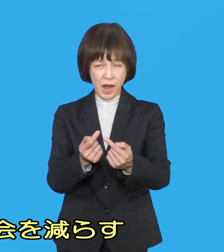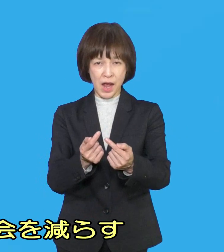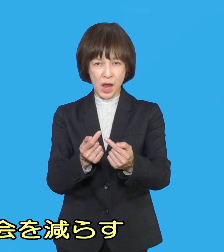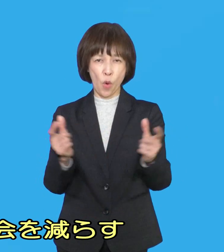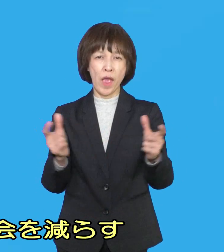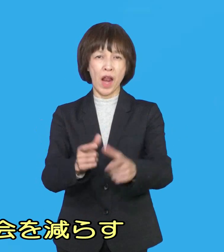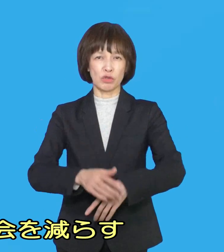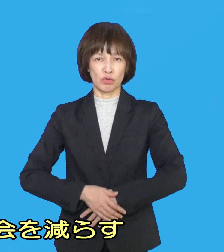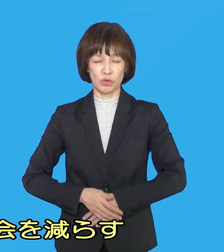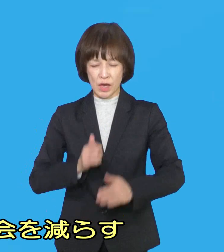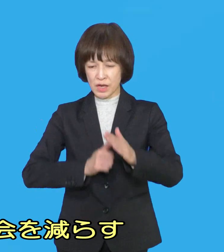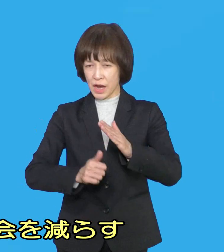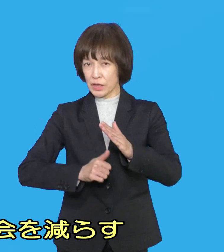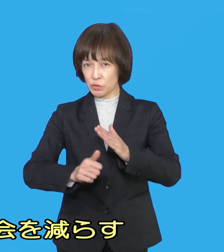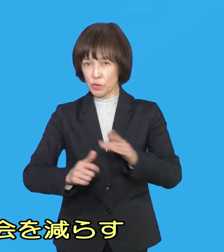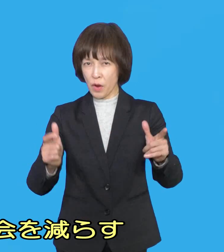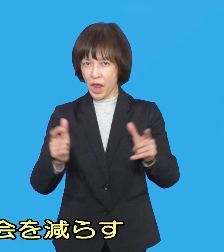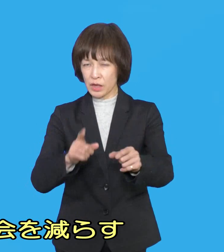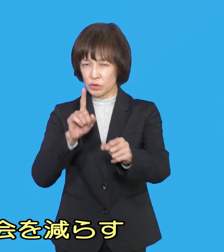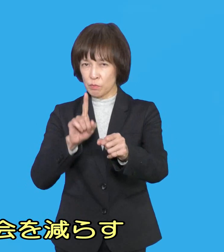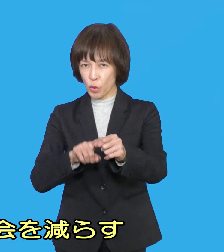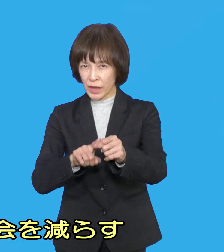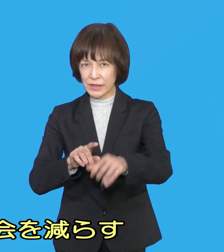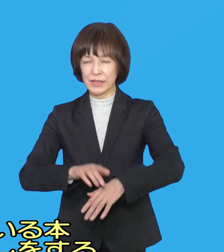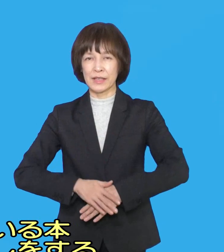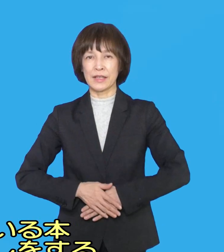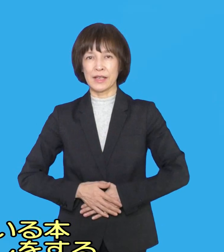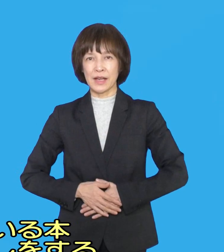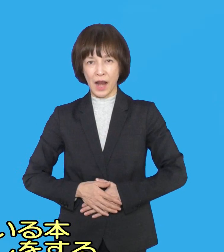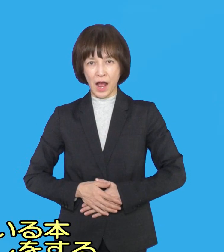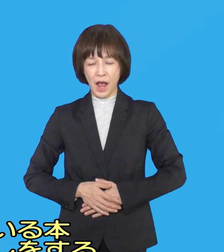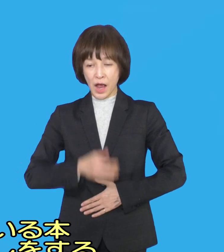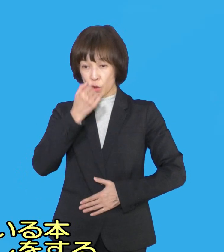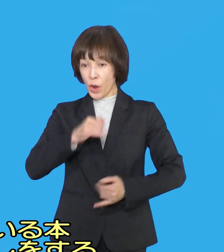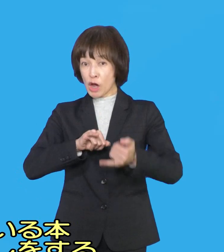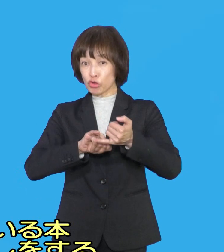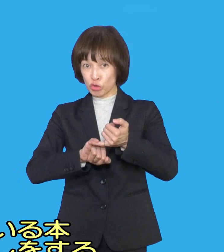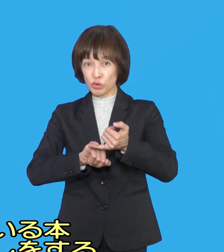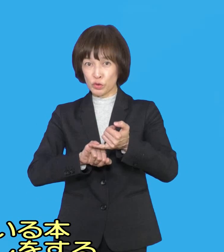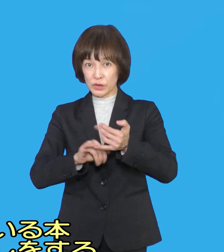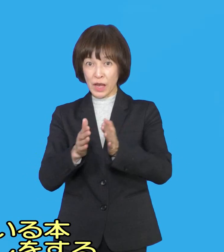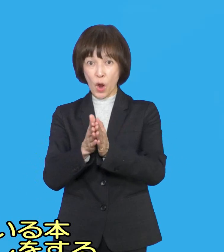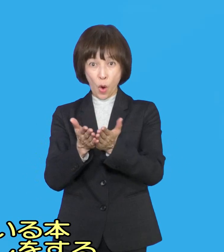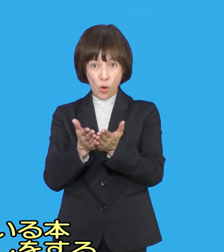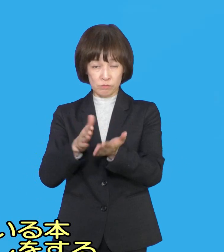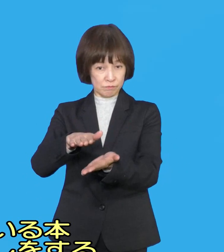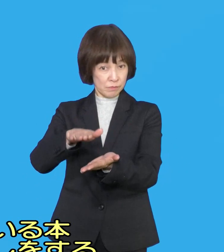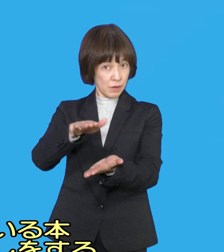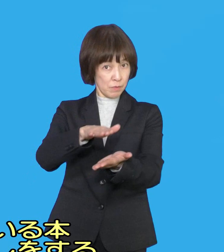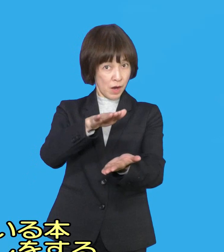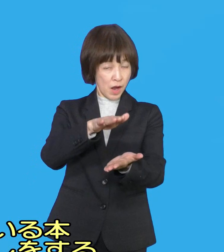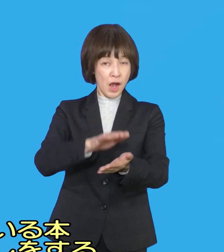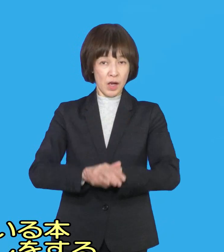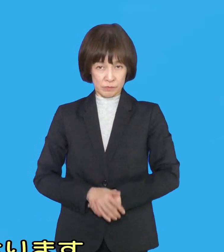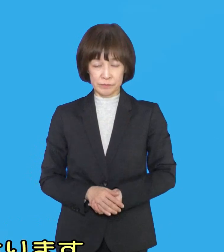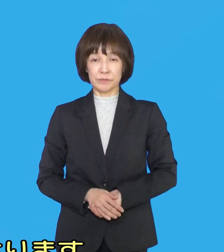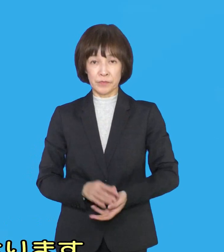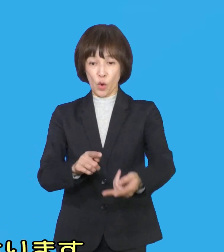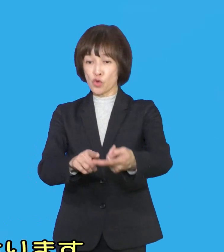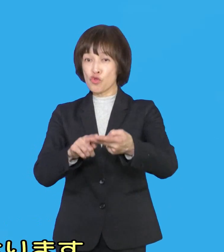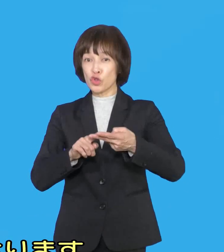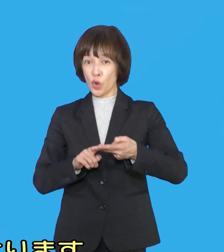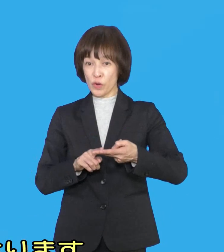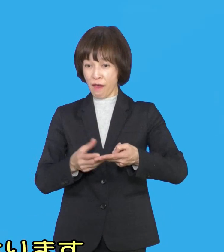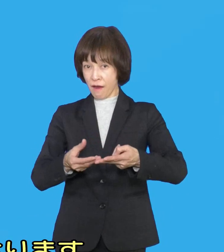その外出の機会を減らすという目的から、この予約してもらっている本、資料を郵送で貸し出しをすると、ただ